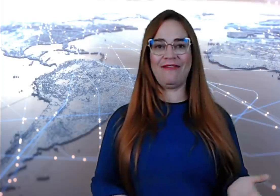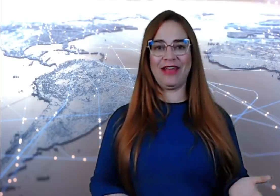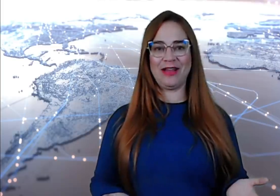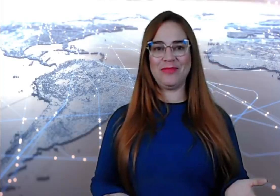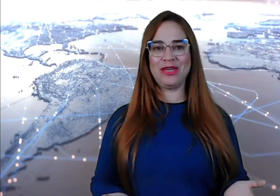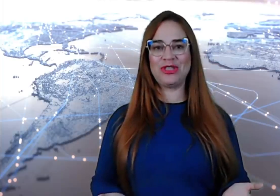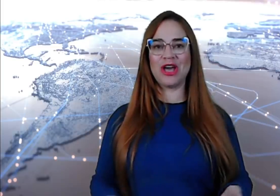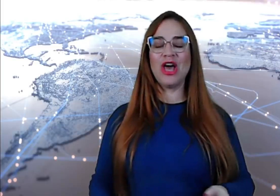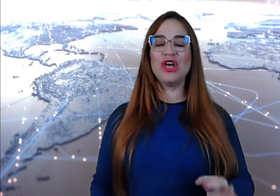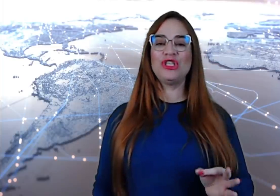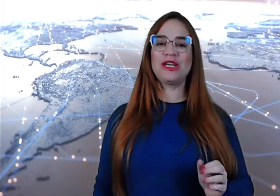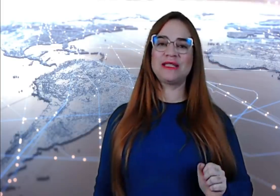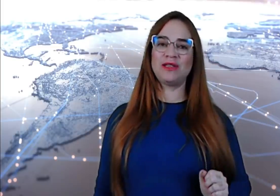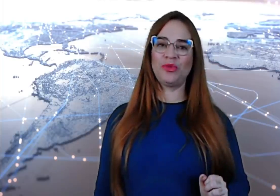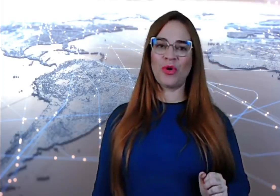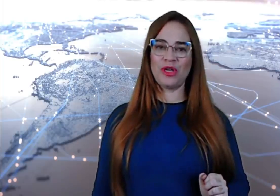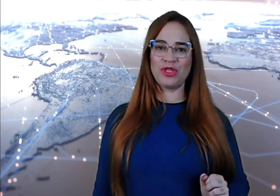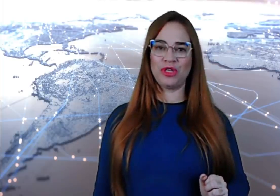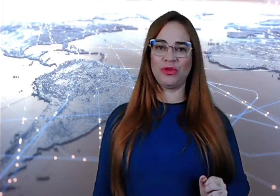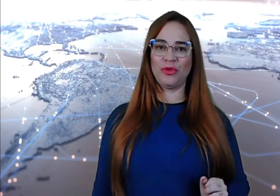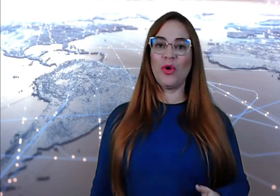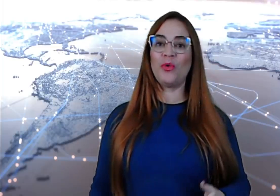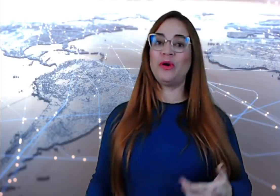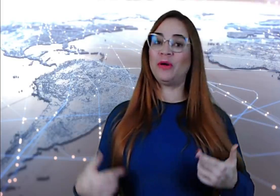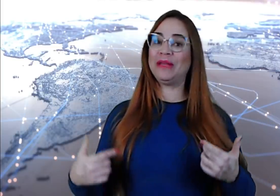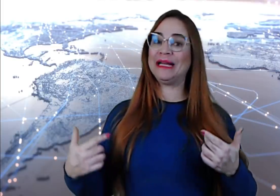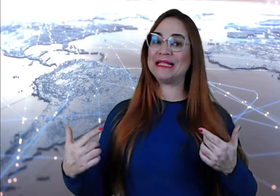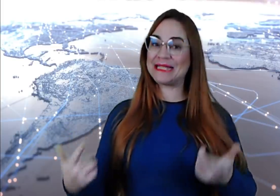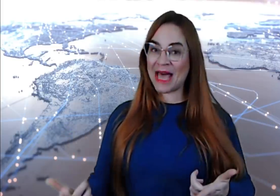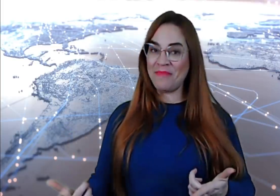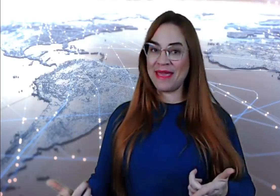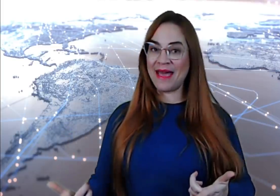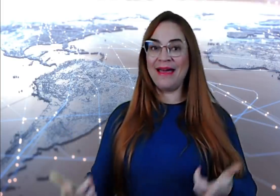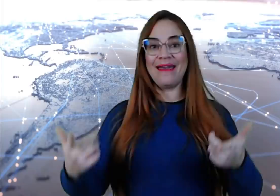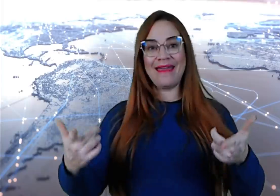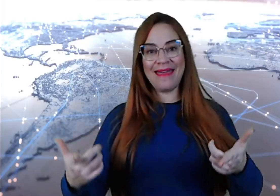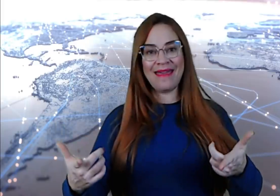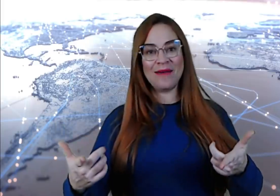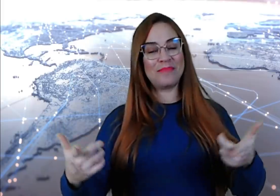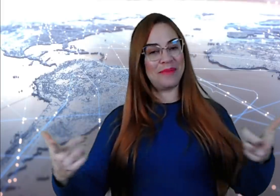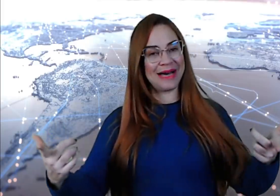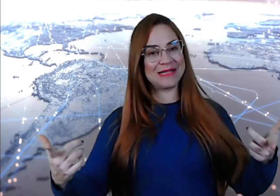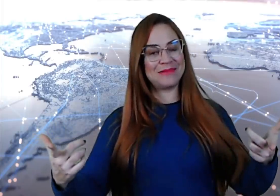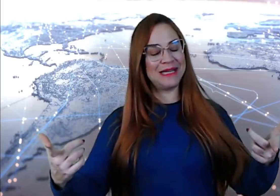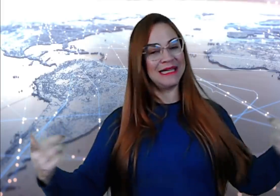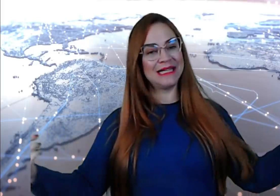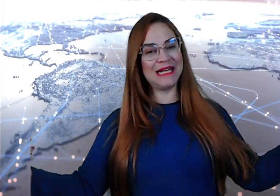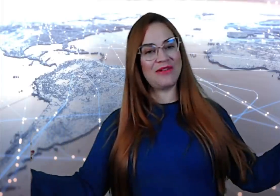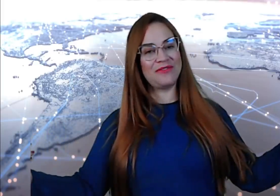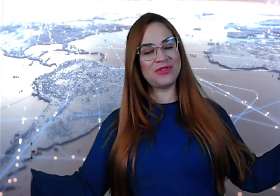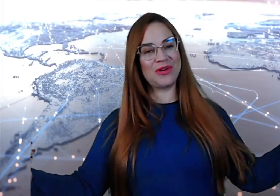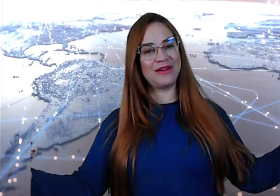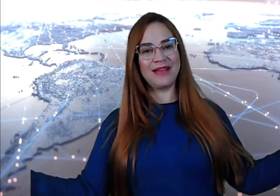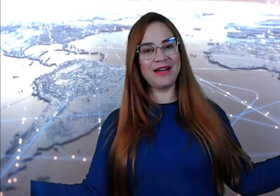velha mídia tinha sido corrigido. O irmão dele sabia e, pasmem, não avisou. Ele não